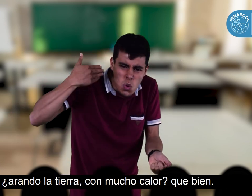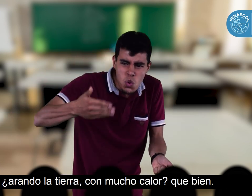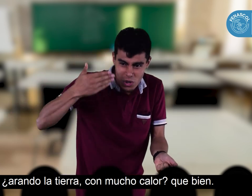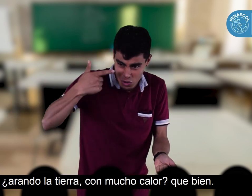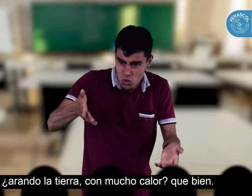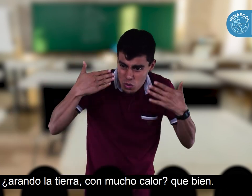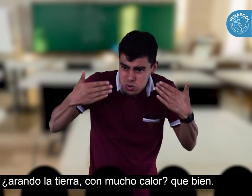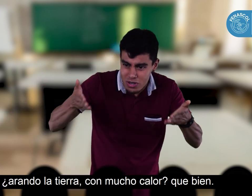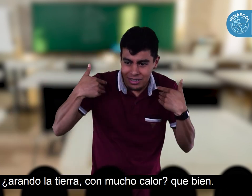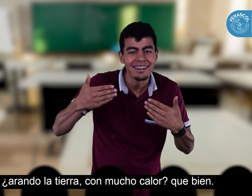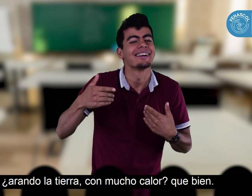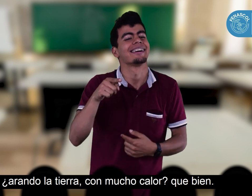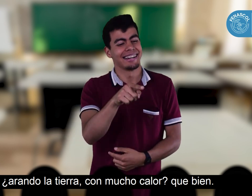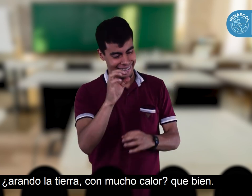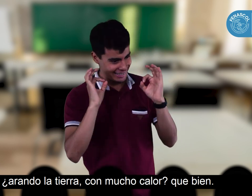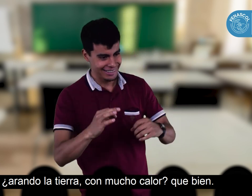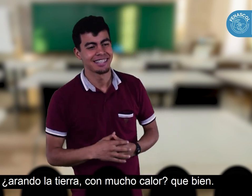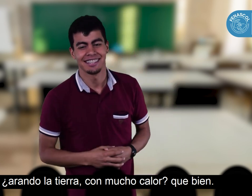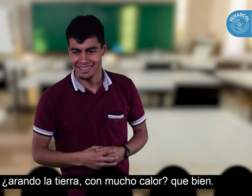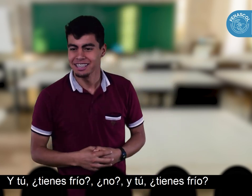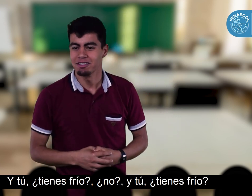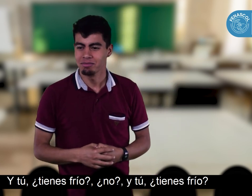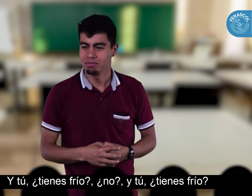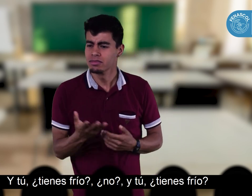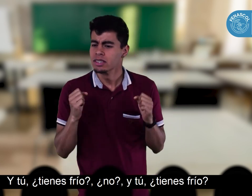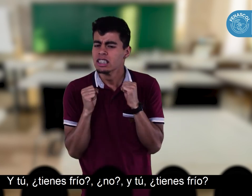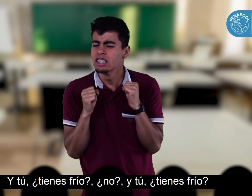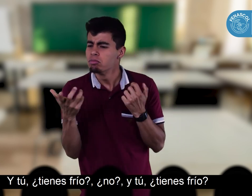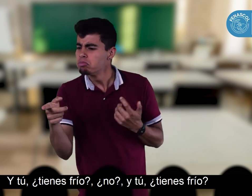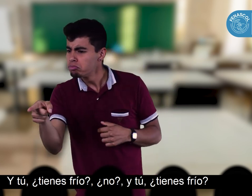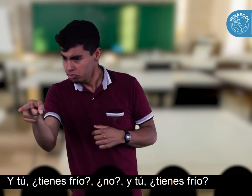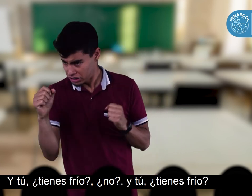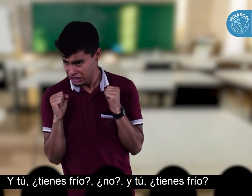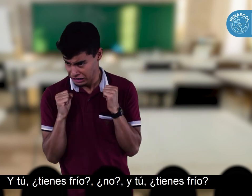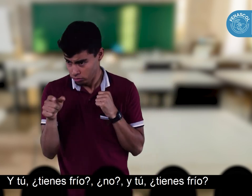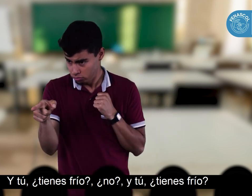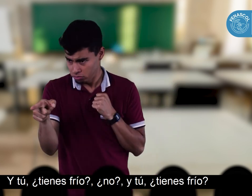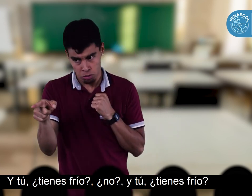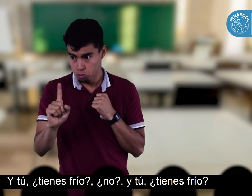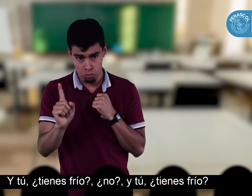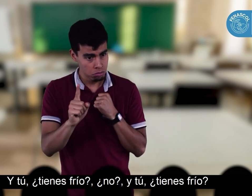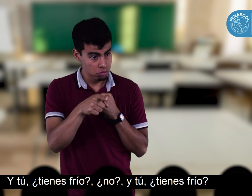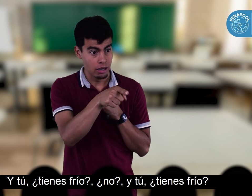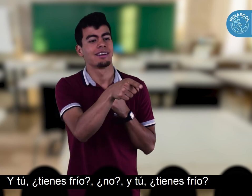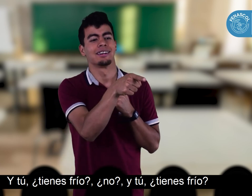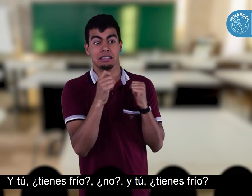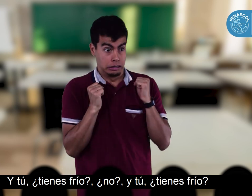mucho calor? ¡Qué bien! ¿Y tú tienes frío? ¿No? ¿Y tú